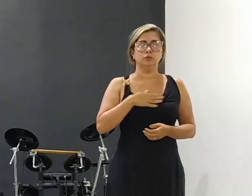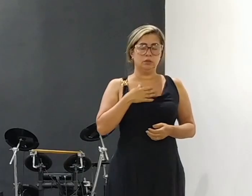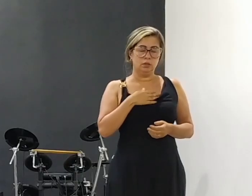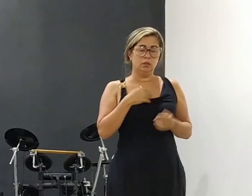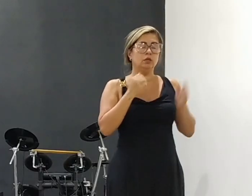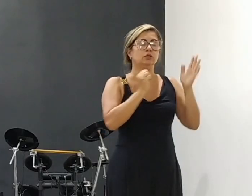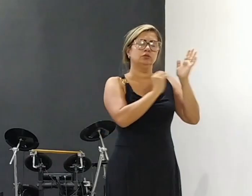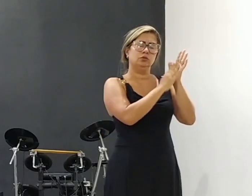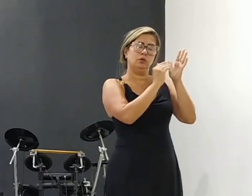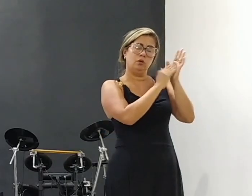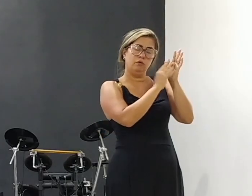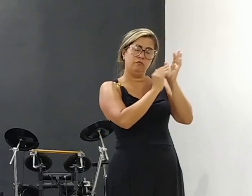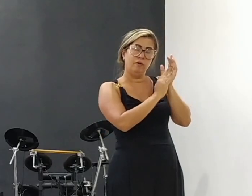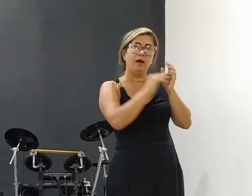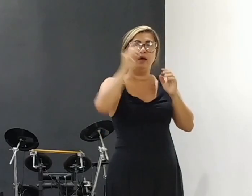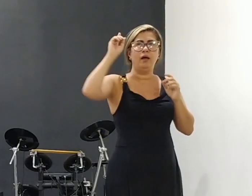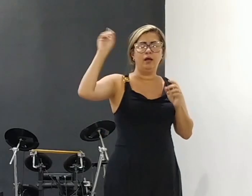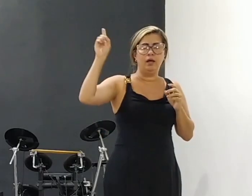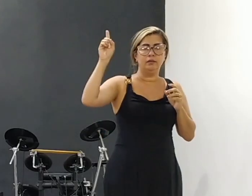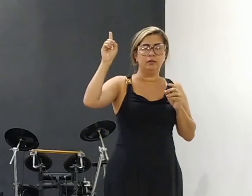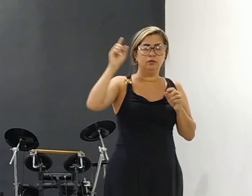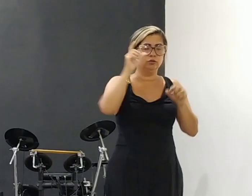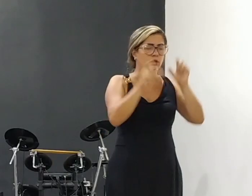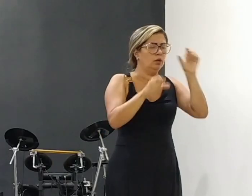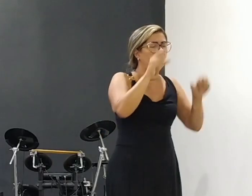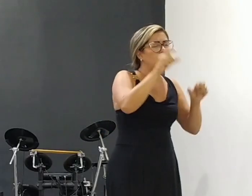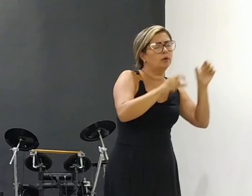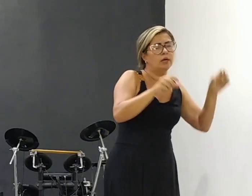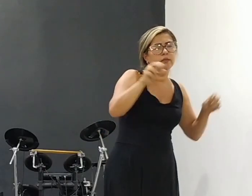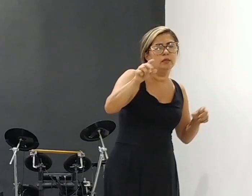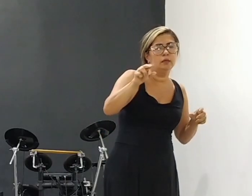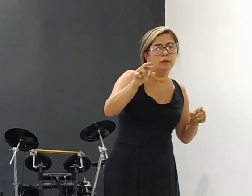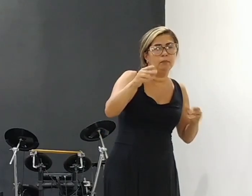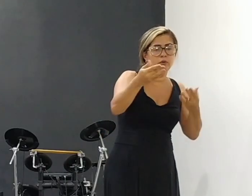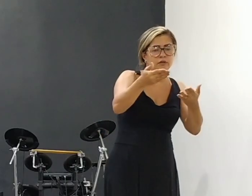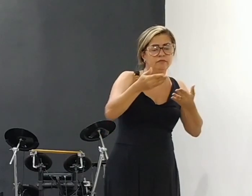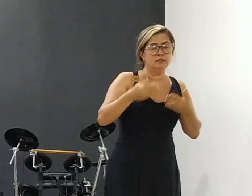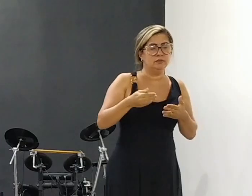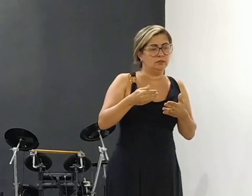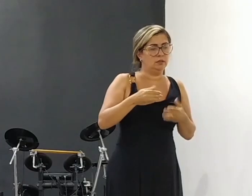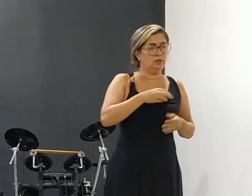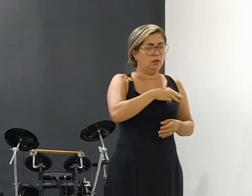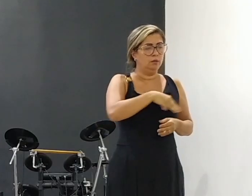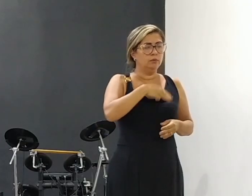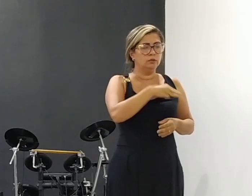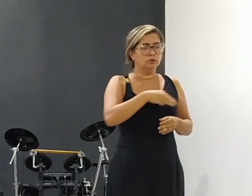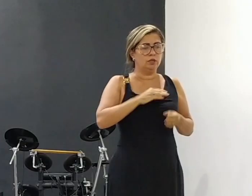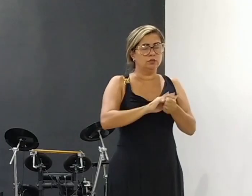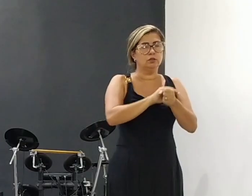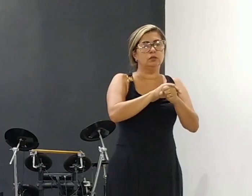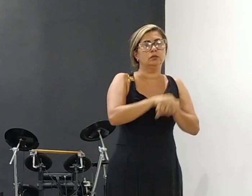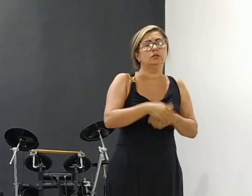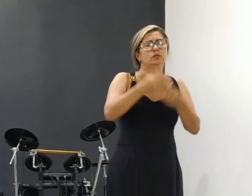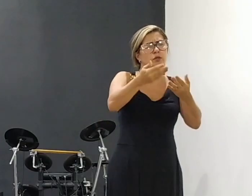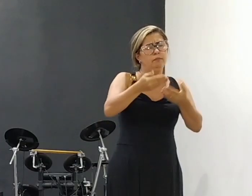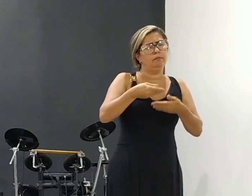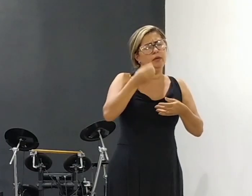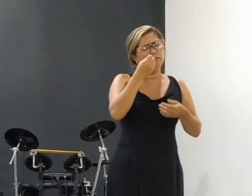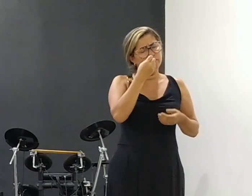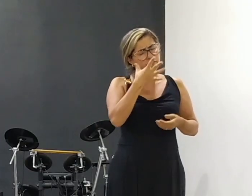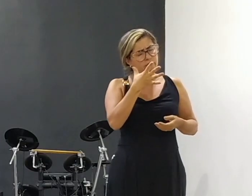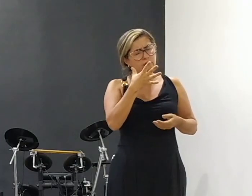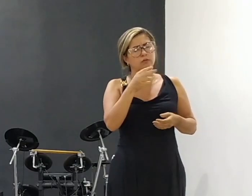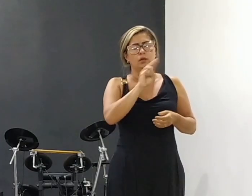louvar a Deus pela vida de cada irmão que visita o nosso ministério nessa noite. Eu quero que os irmãos sejam muito